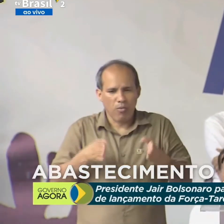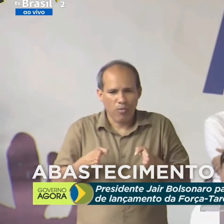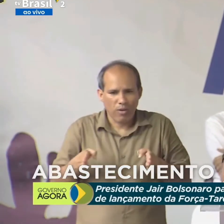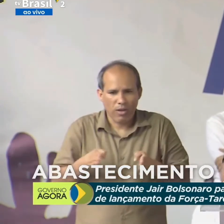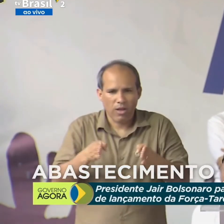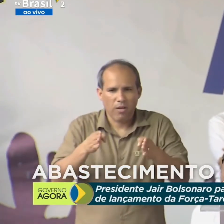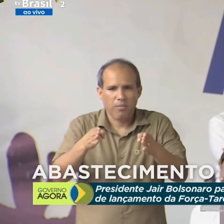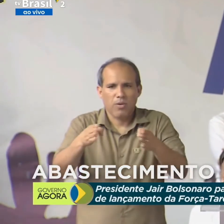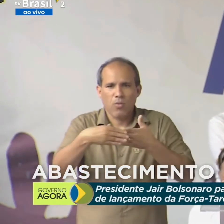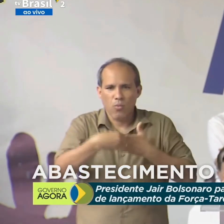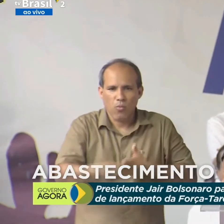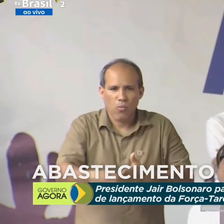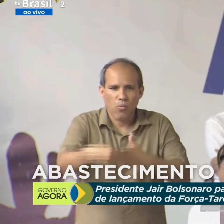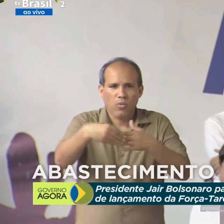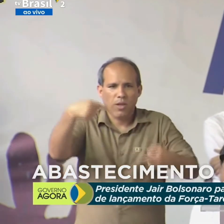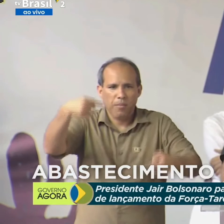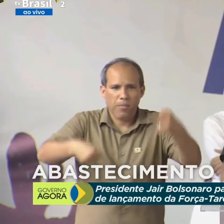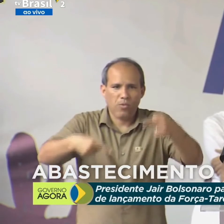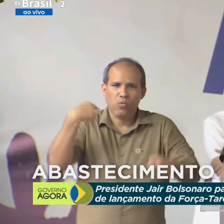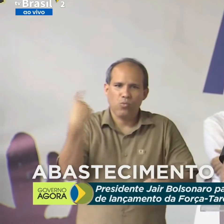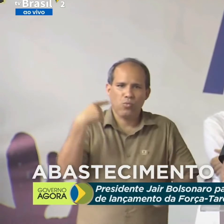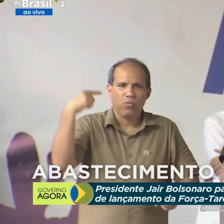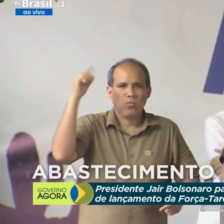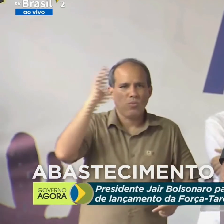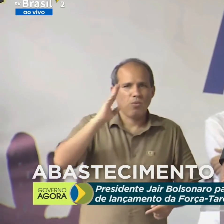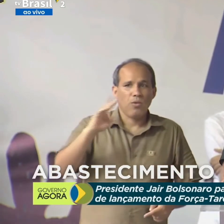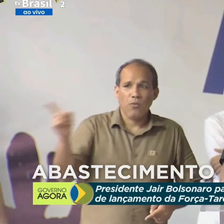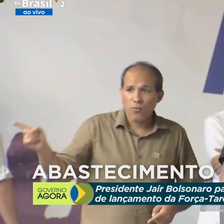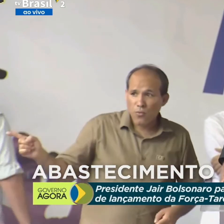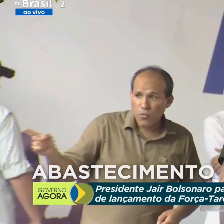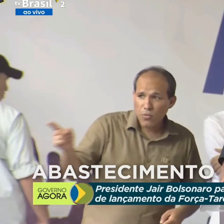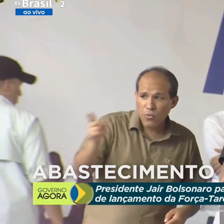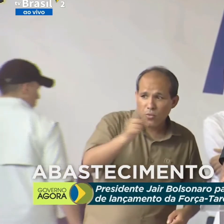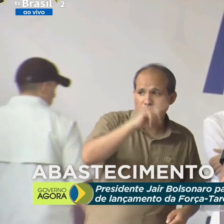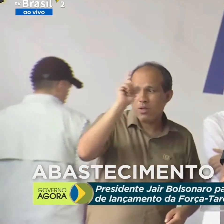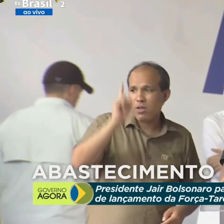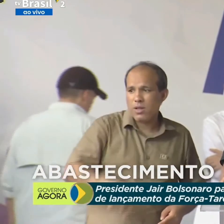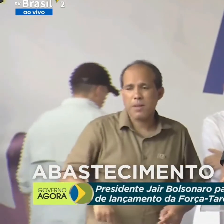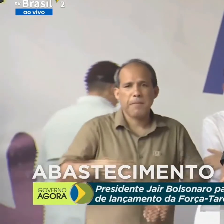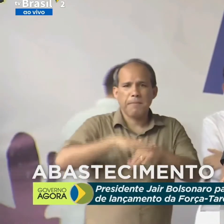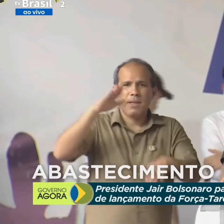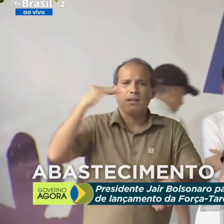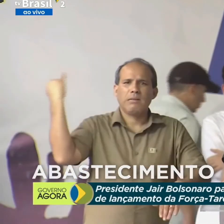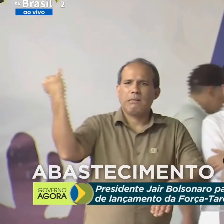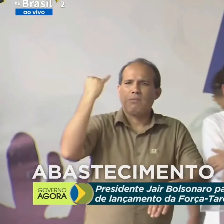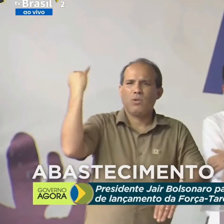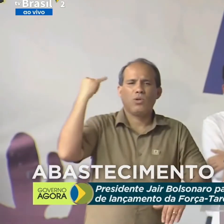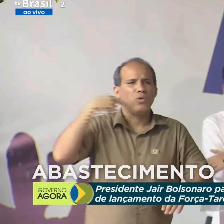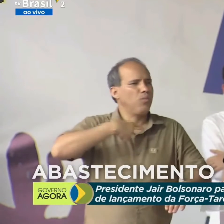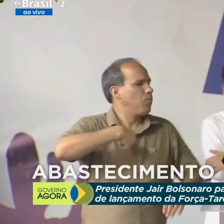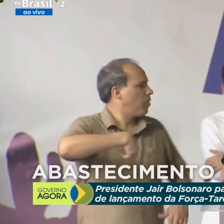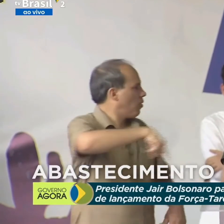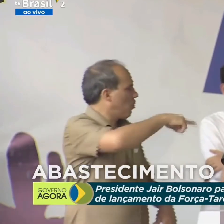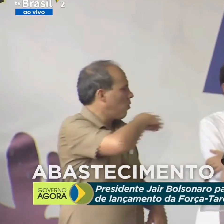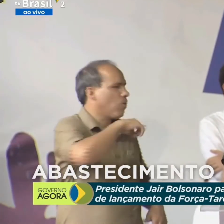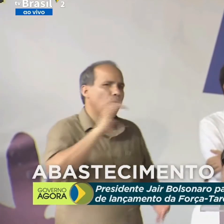indo, conduzindo a política do nosso Brasil. Vocês são o que é mais importante para todos nós,